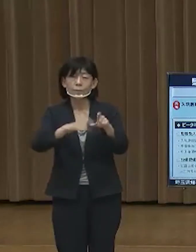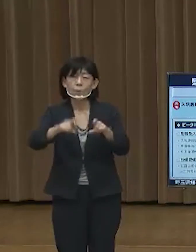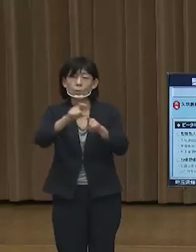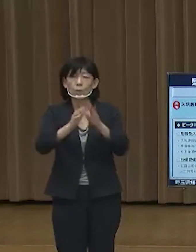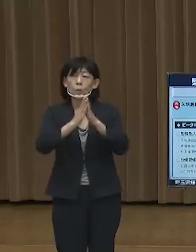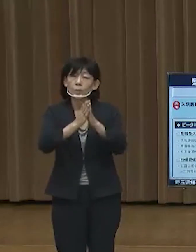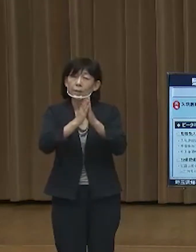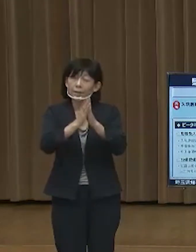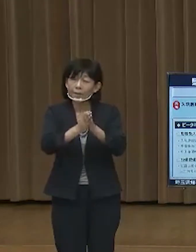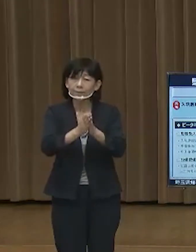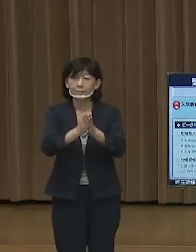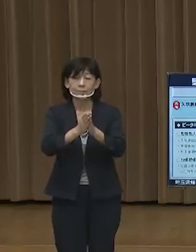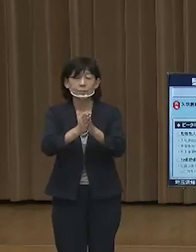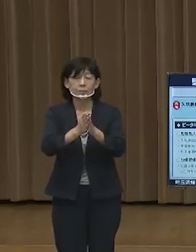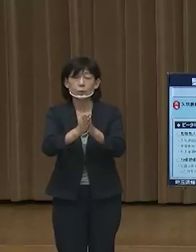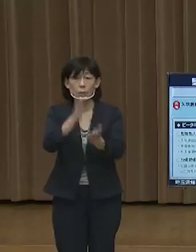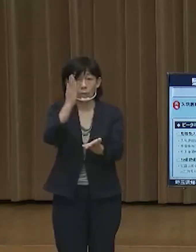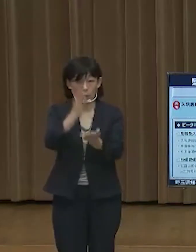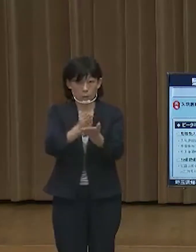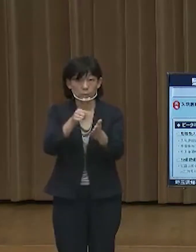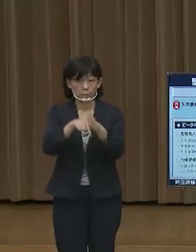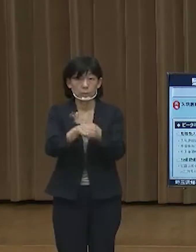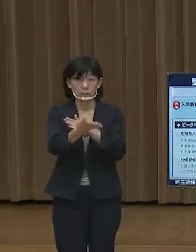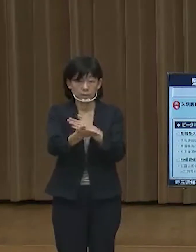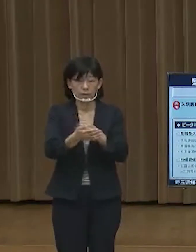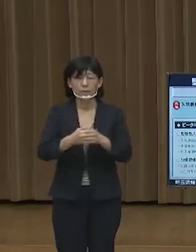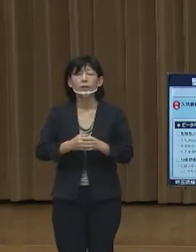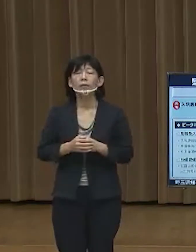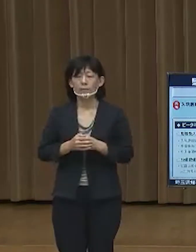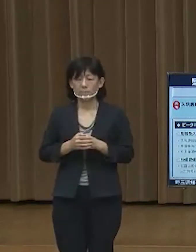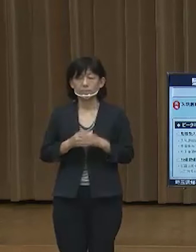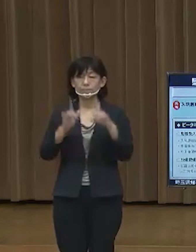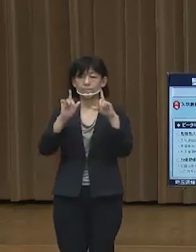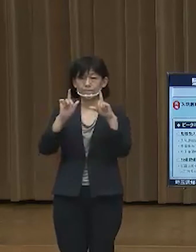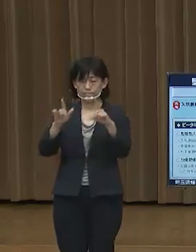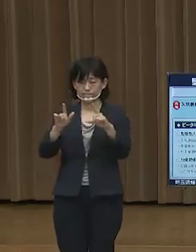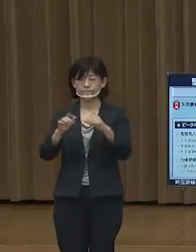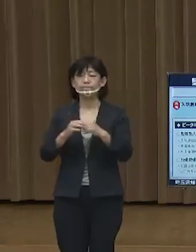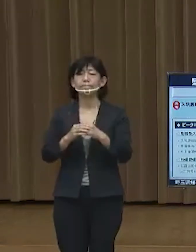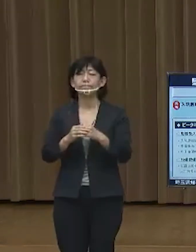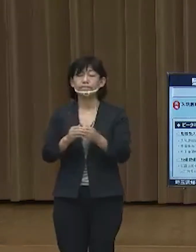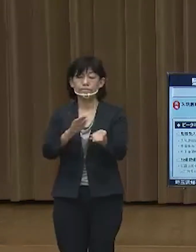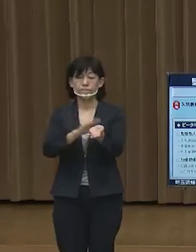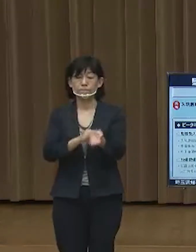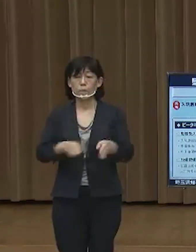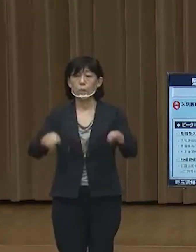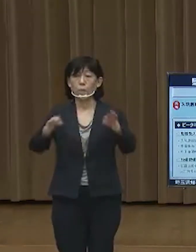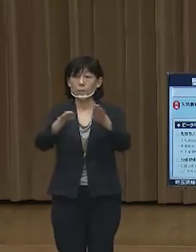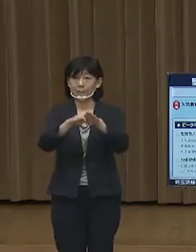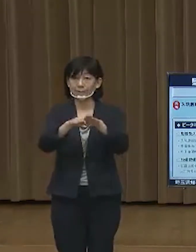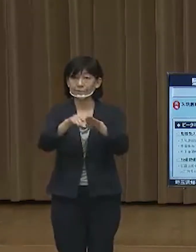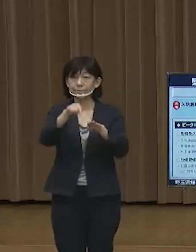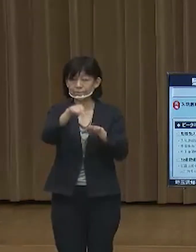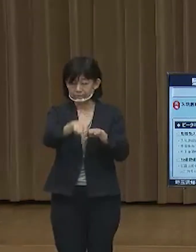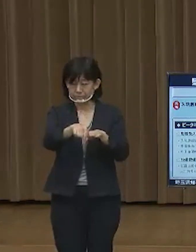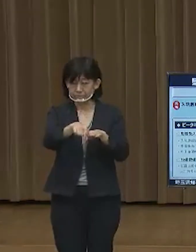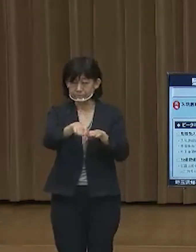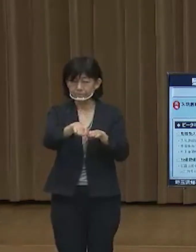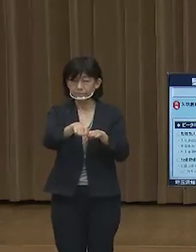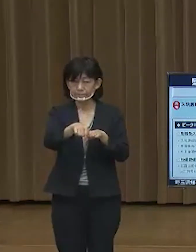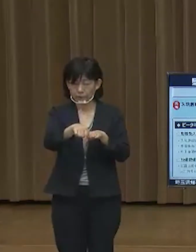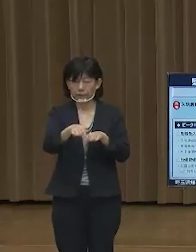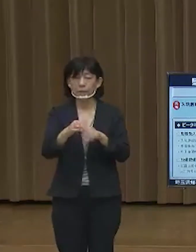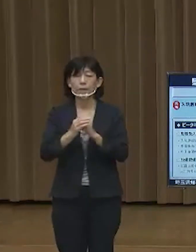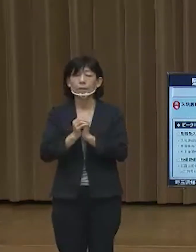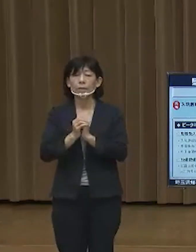旦中止するっていう理解でいいんでしょうか。 2つございます。病院に関しては引き